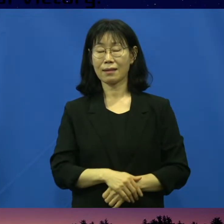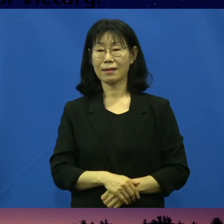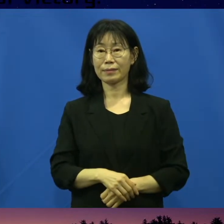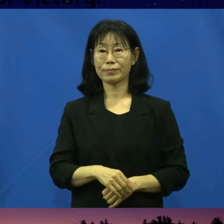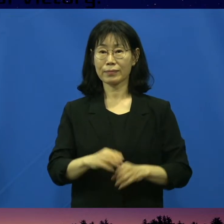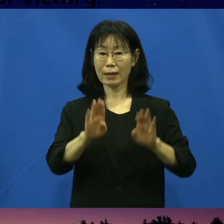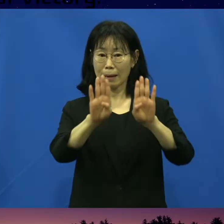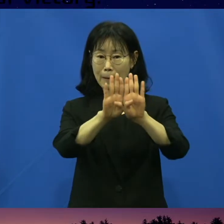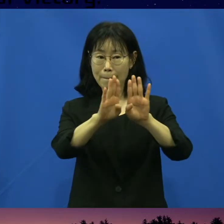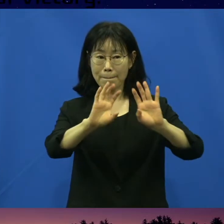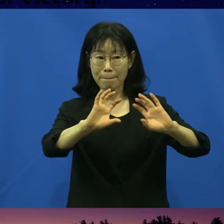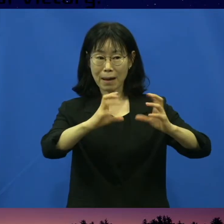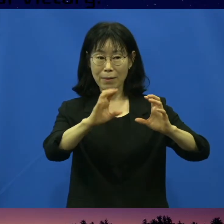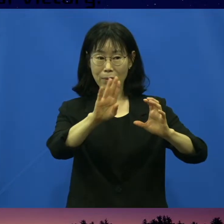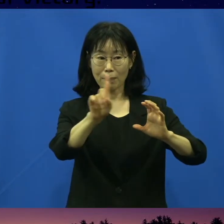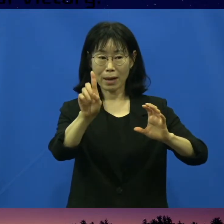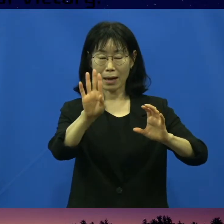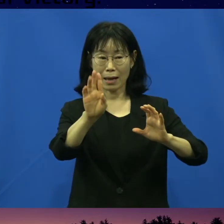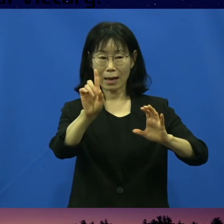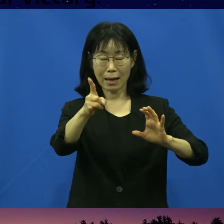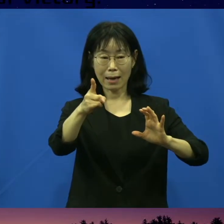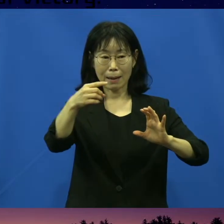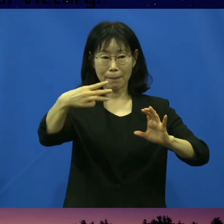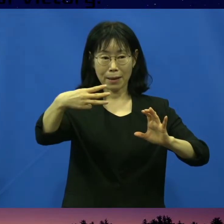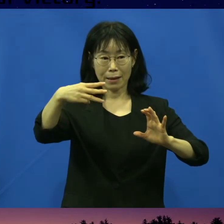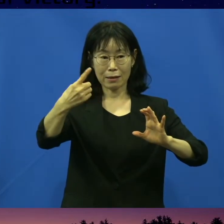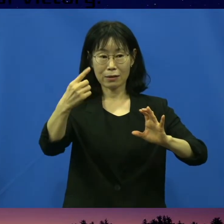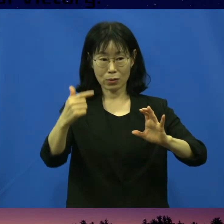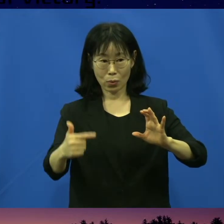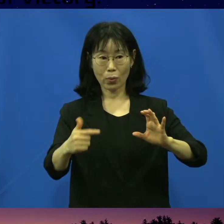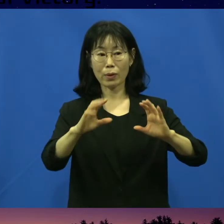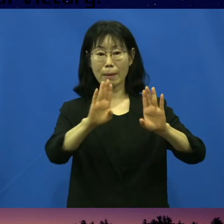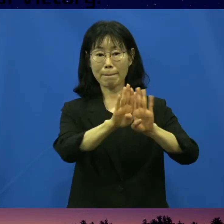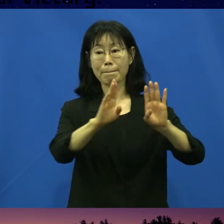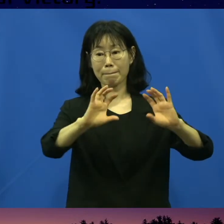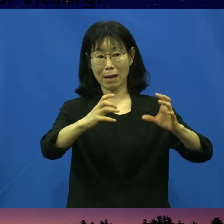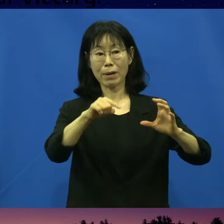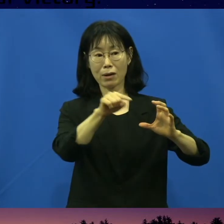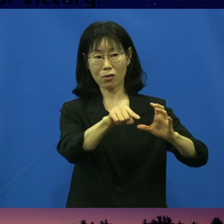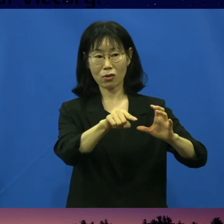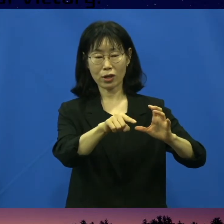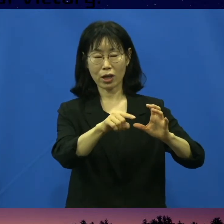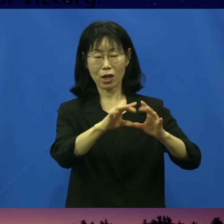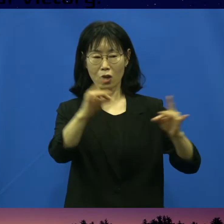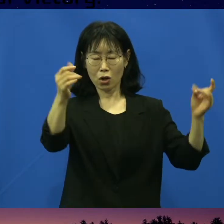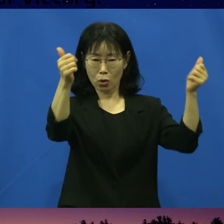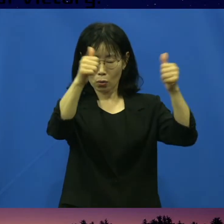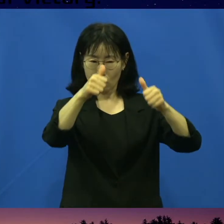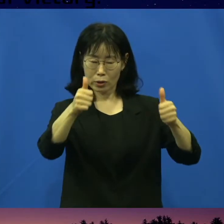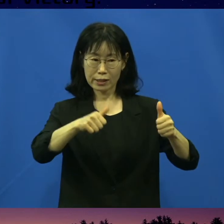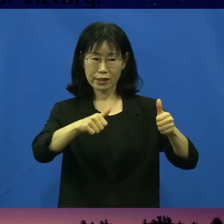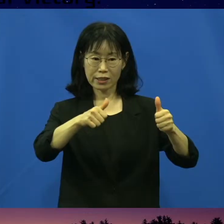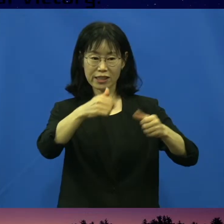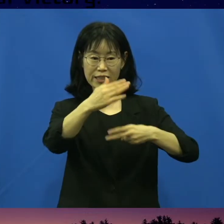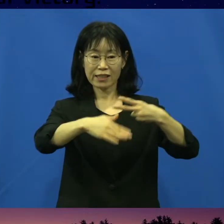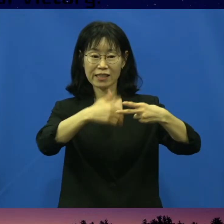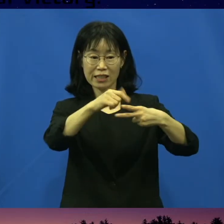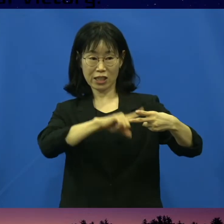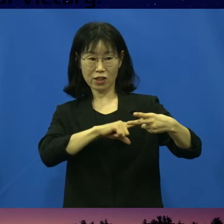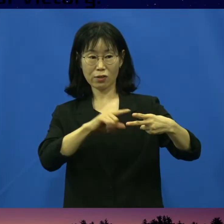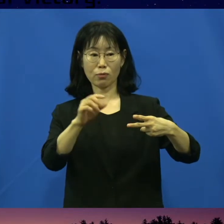바벨론 제국의 신이 돈이잖아요. 그래서 바알의 풍요, 바알의 종교, 풍요의 종교, 그 돈의